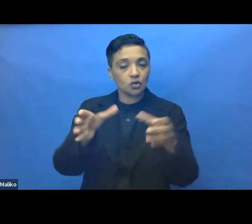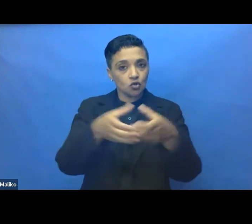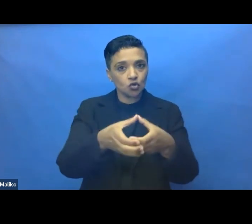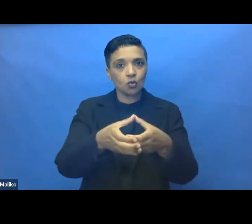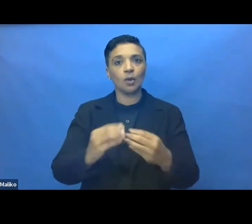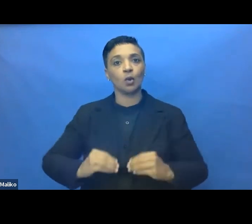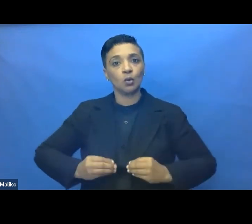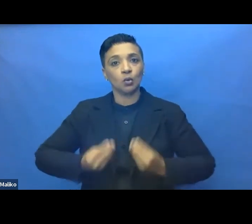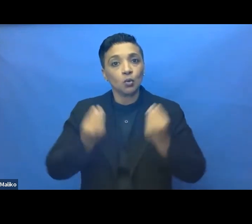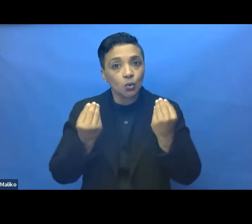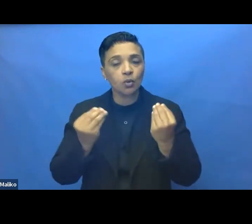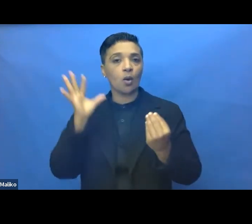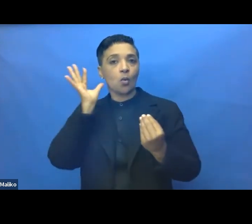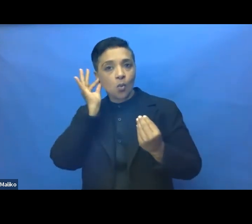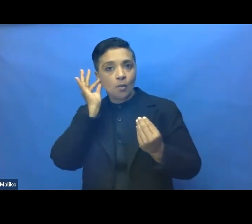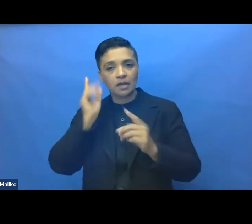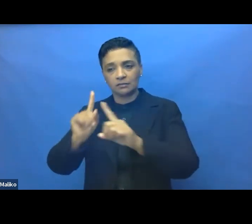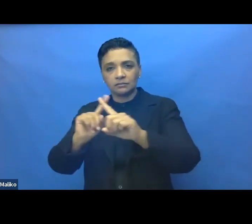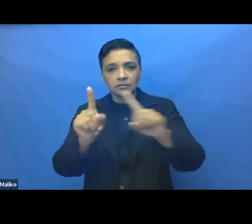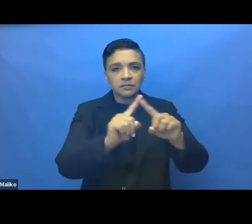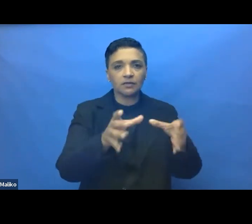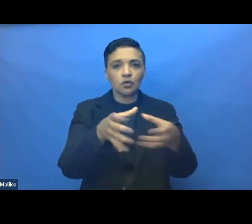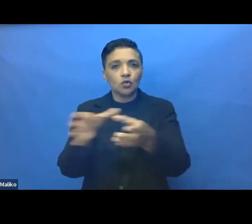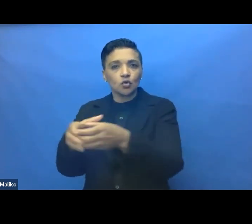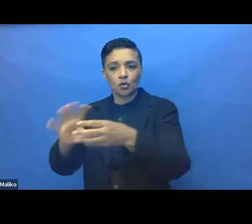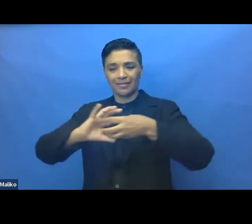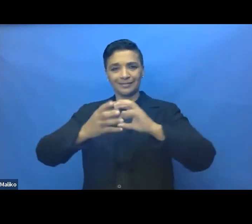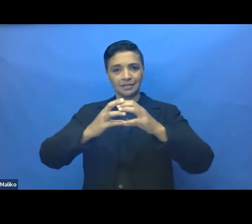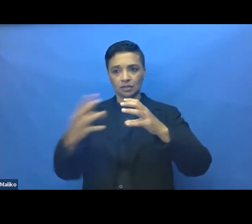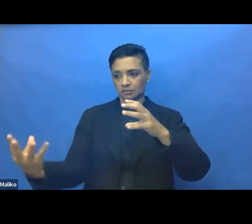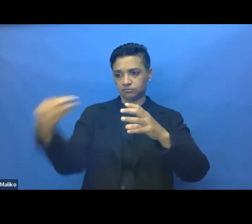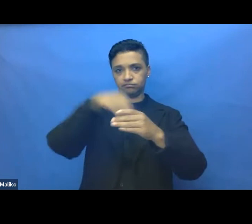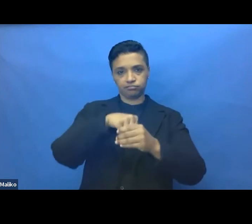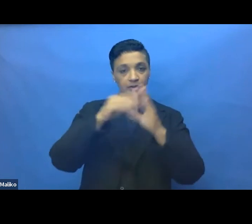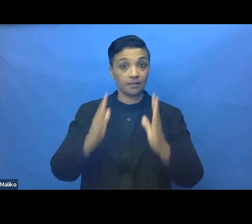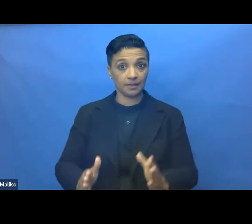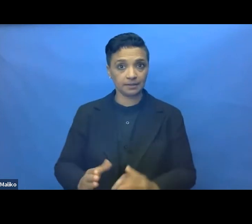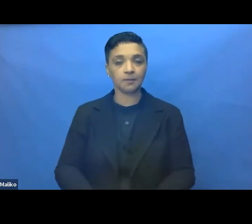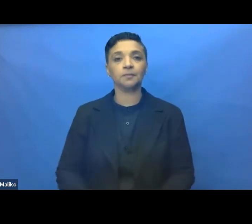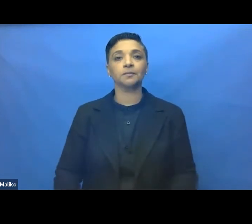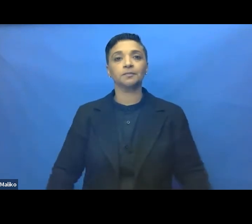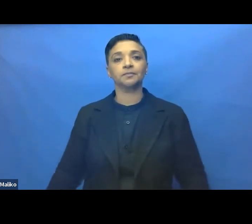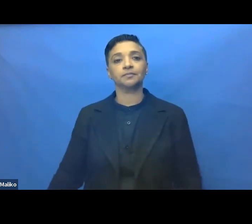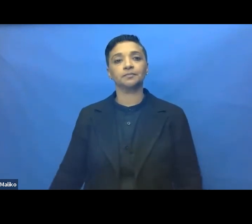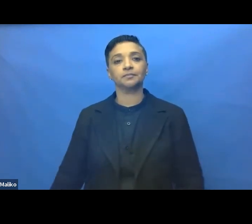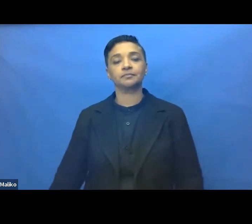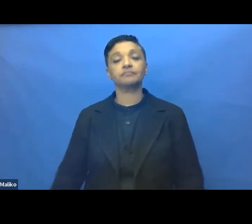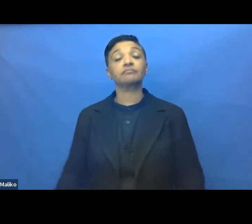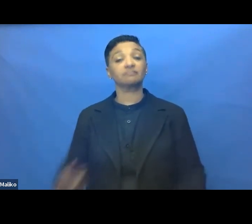groupes de personnes autochtones, des jeunes, pour assurer l'intégralité de cette